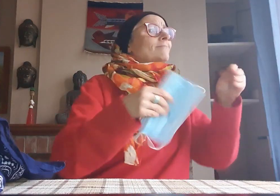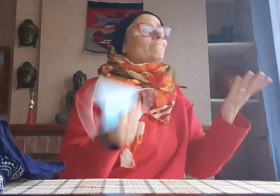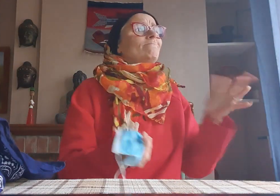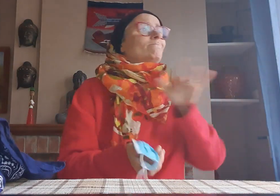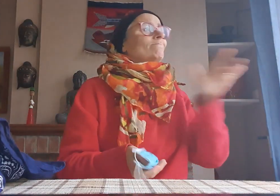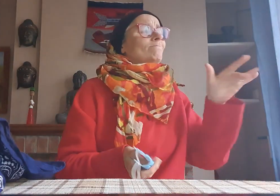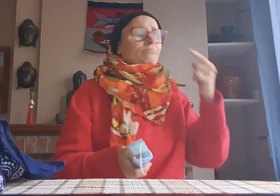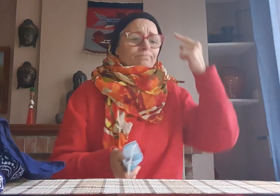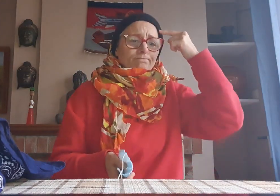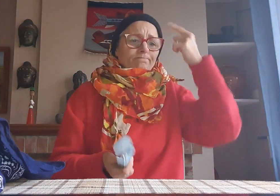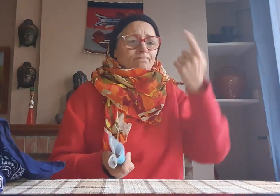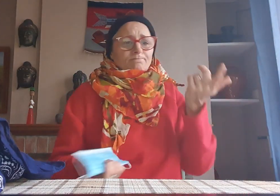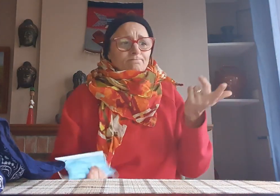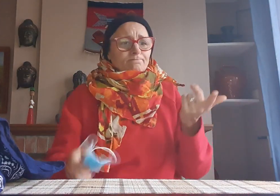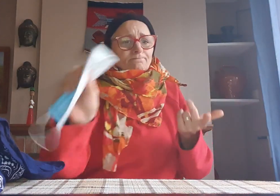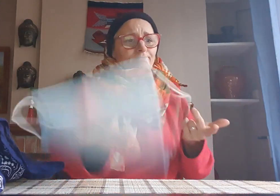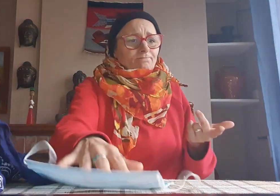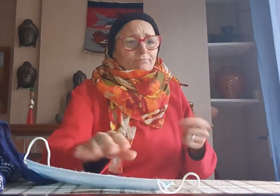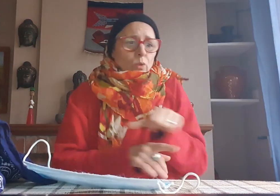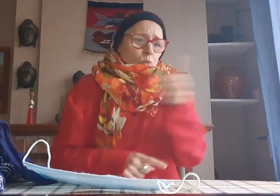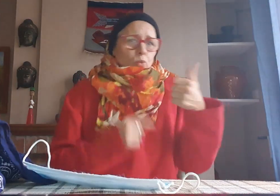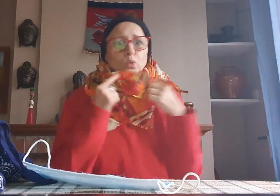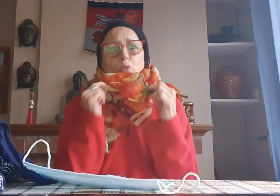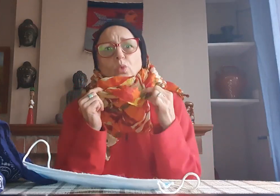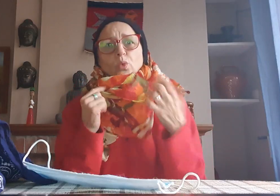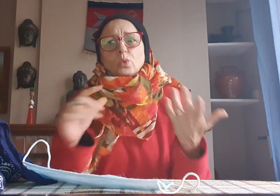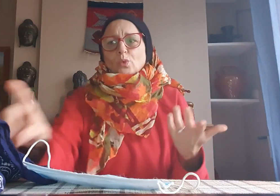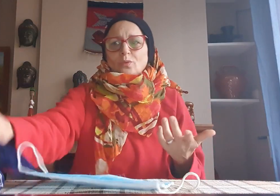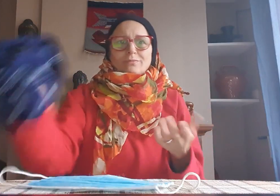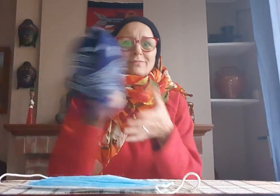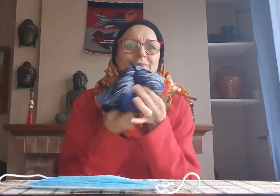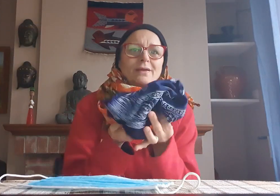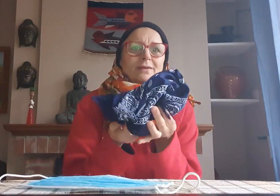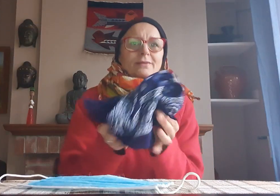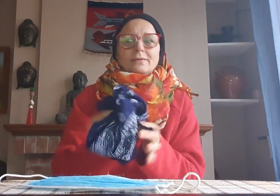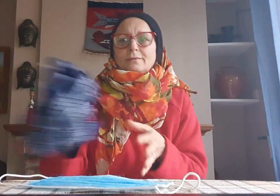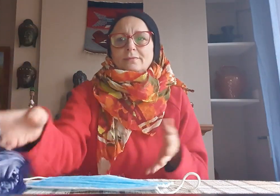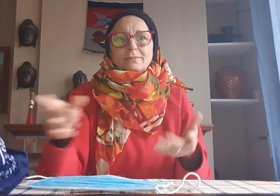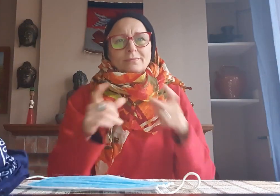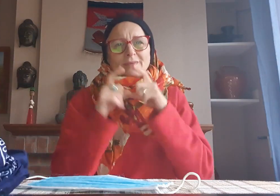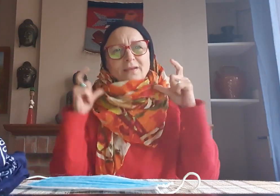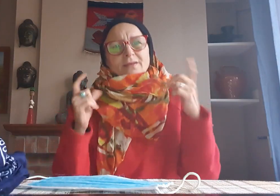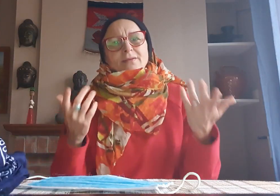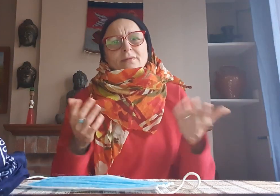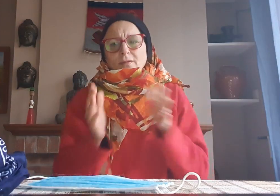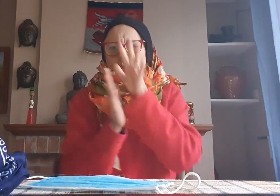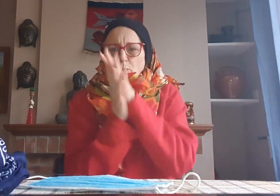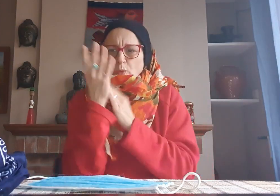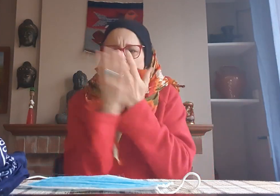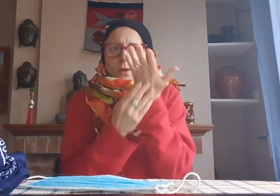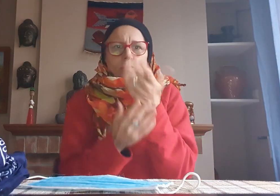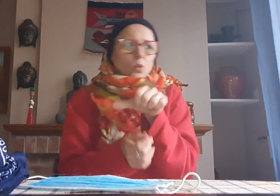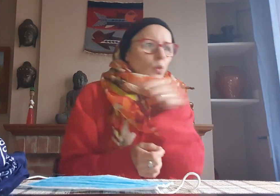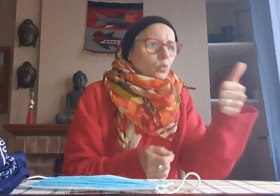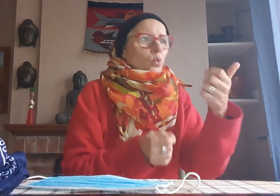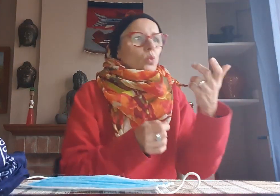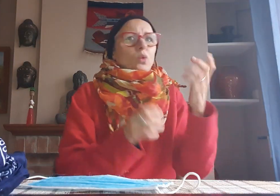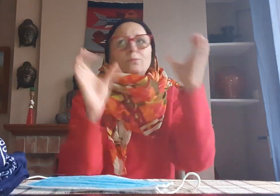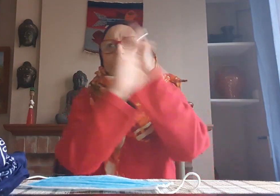valdrán unos $50 millones. Las vistas desde aquí son estupendas. Yo solo veo árboles. 14 millones nos hace